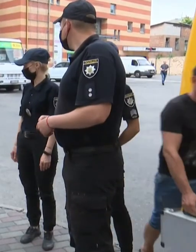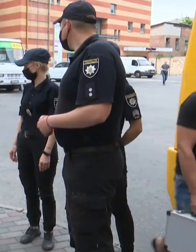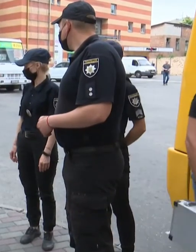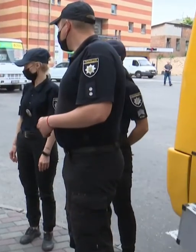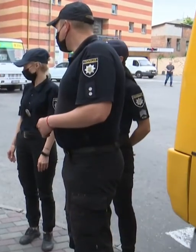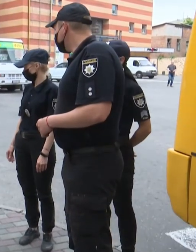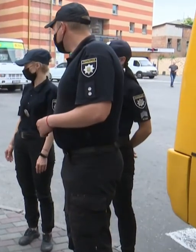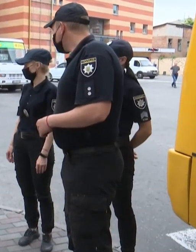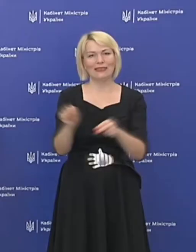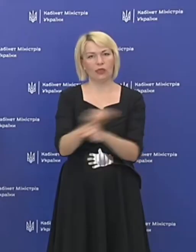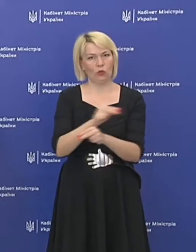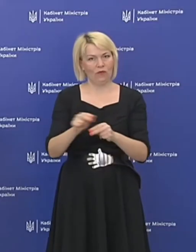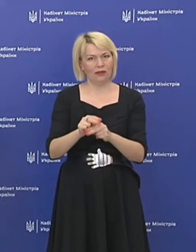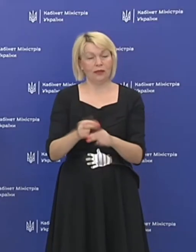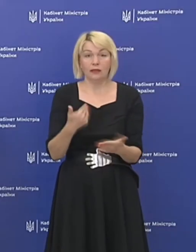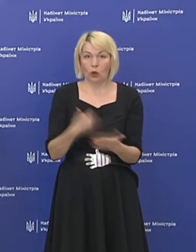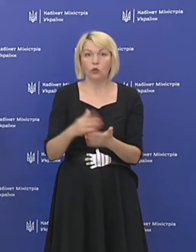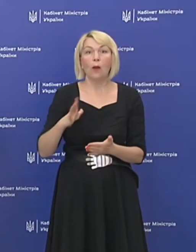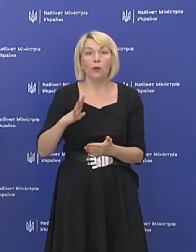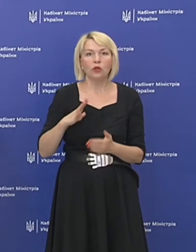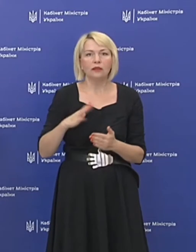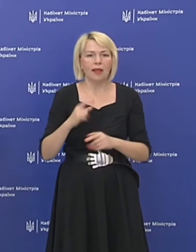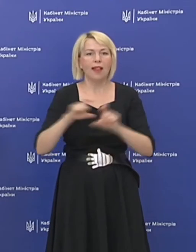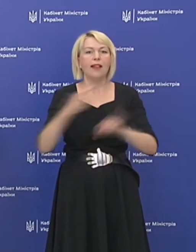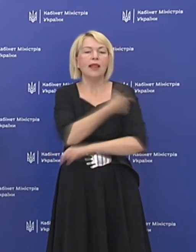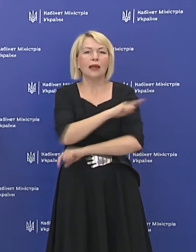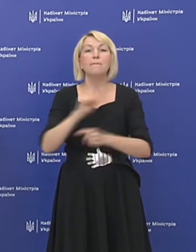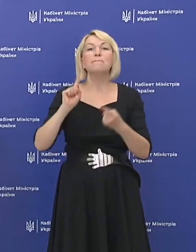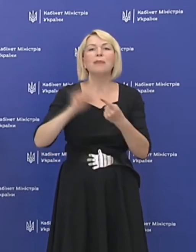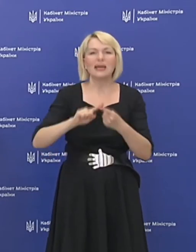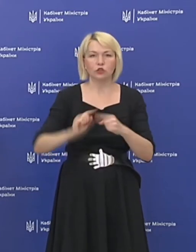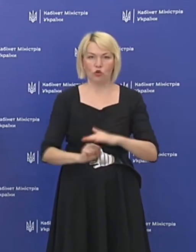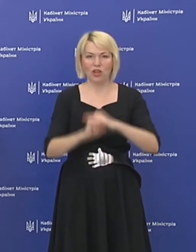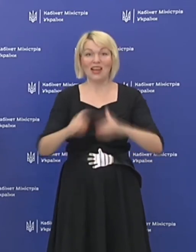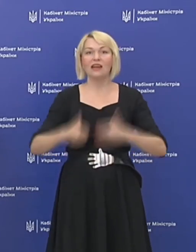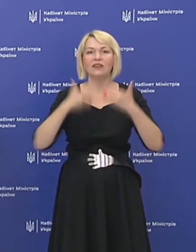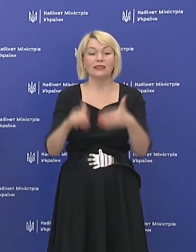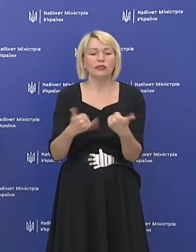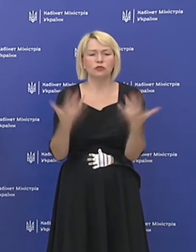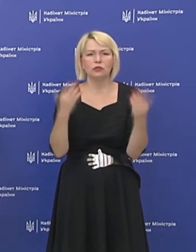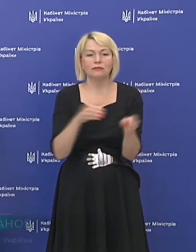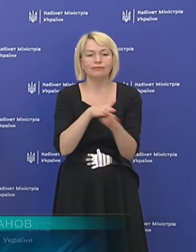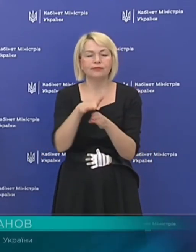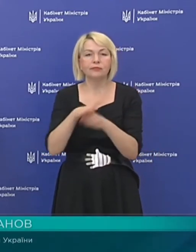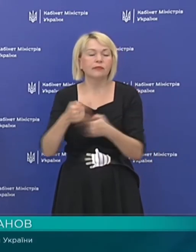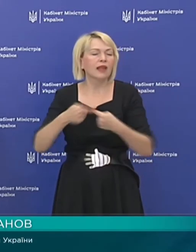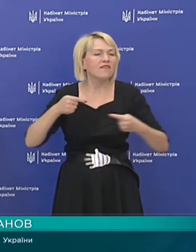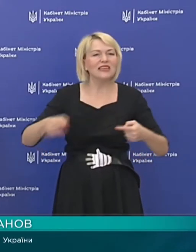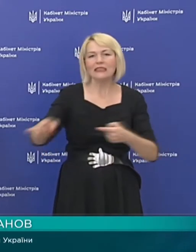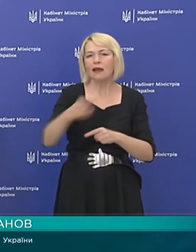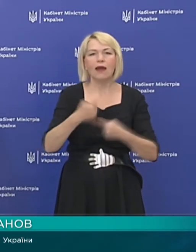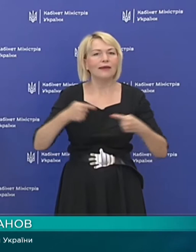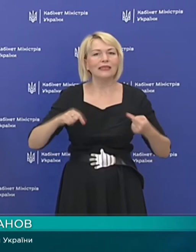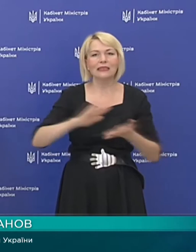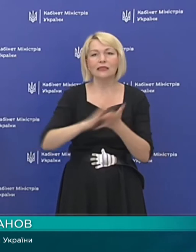на коронавірус. Були лікарні першої хвилі, які на сьогоднішній день заповнюються. В різних регіонах різна